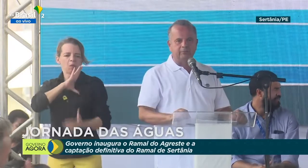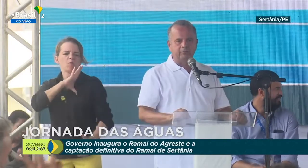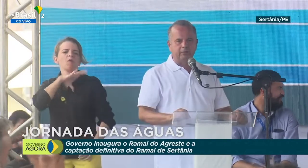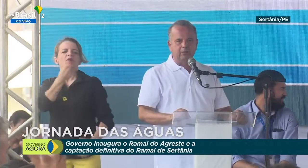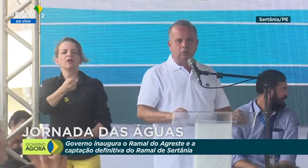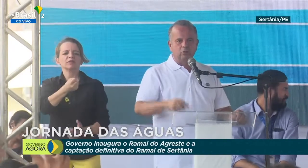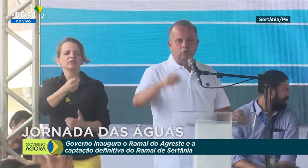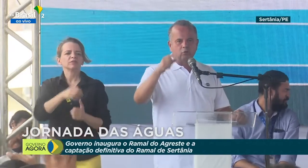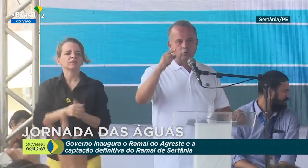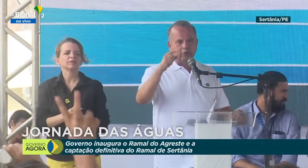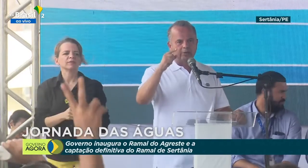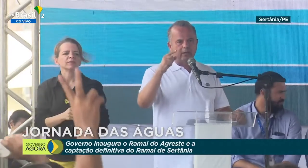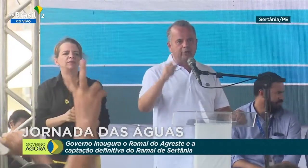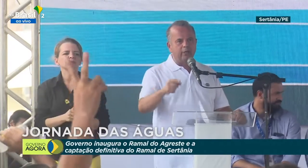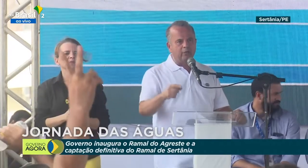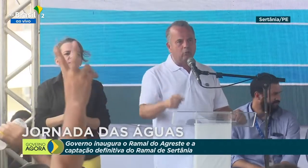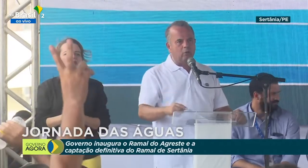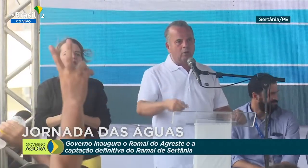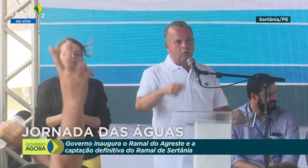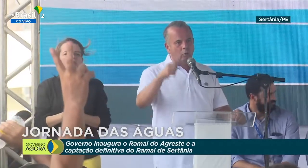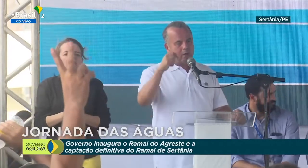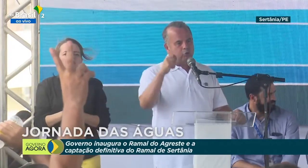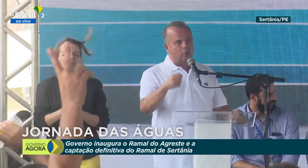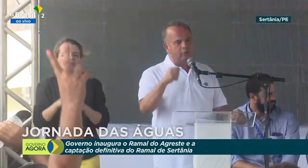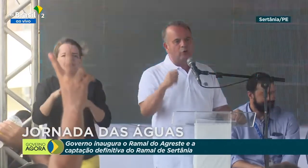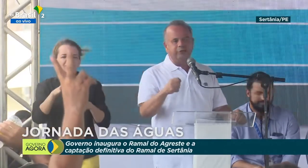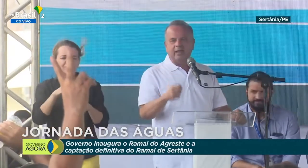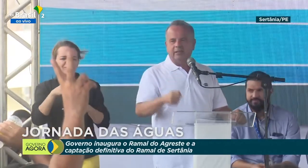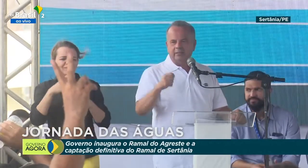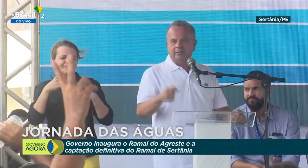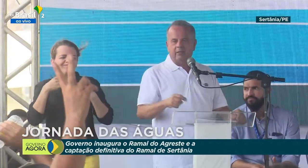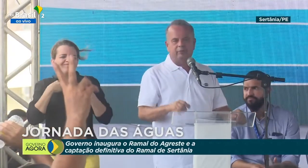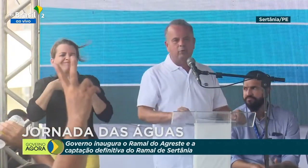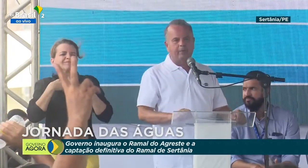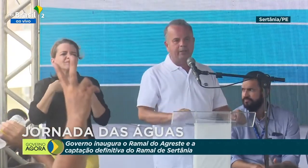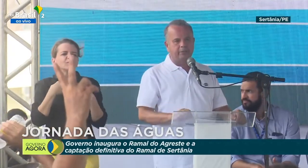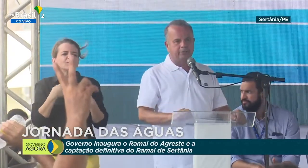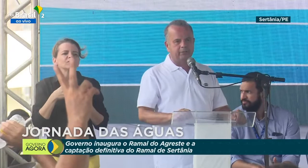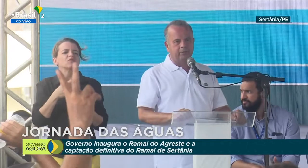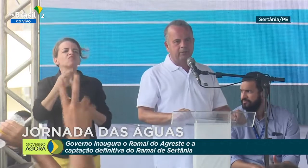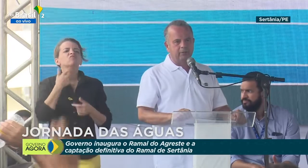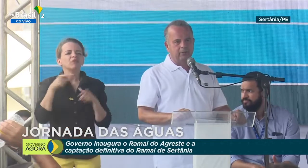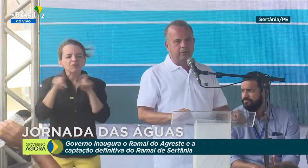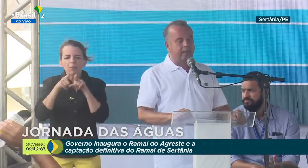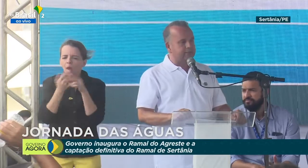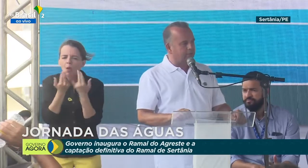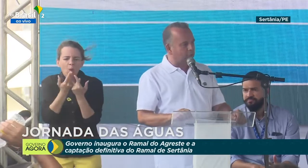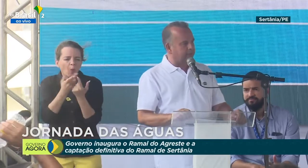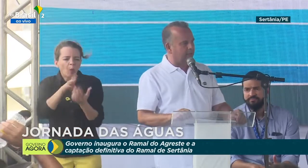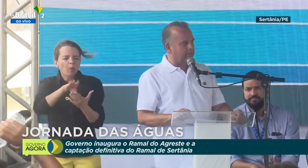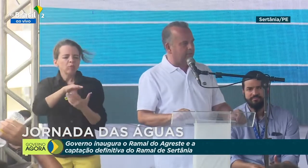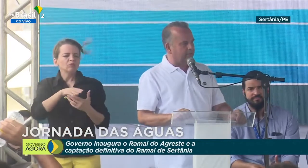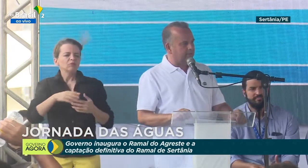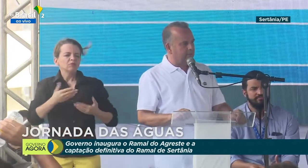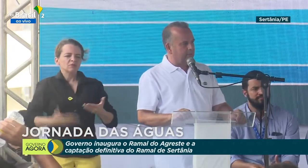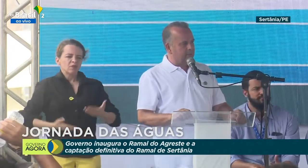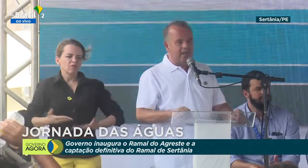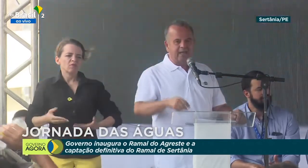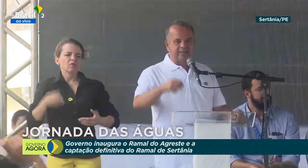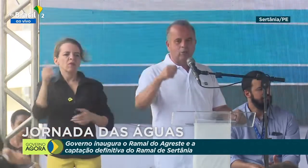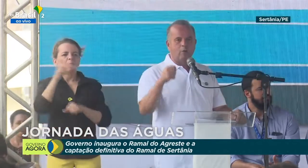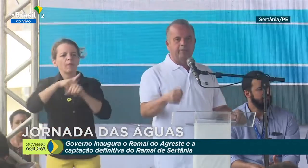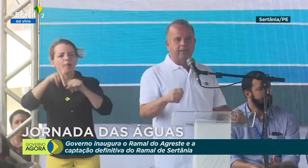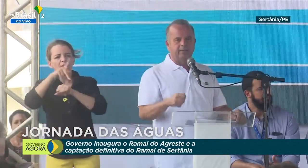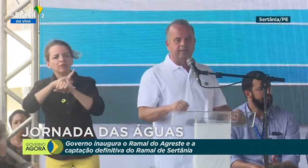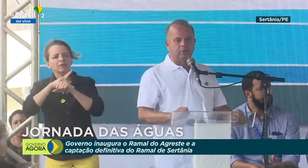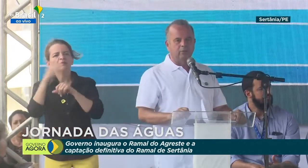coragem, nos contagiando com a sua vontade de servir o país. E é essa vontade, e é